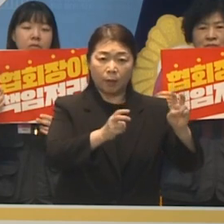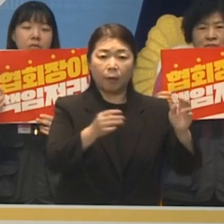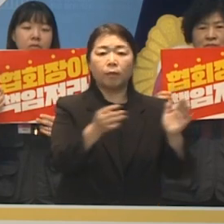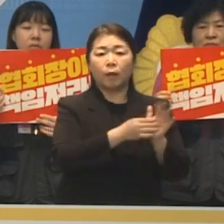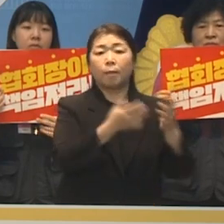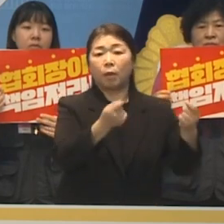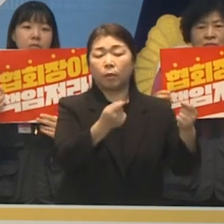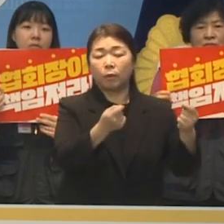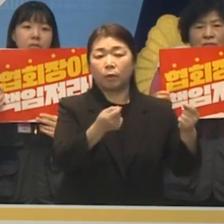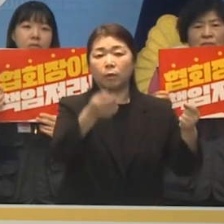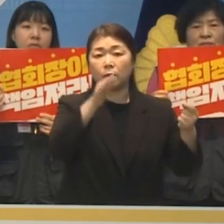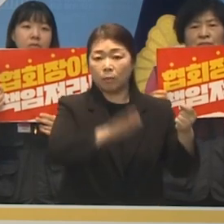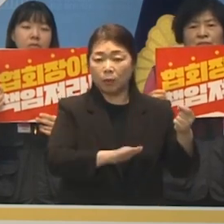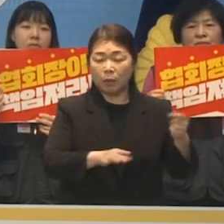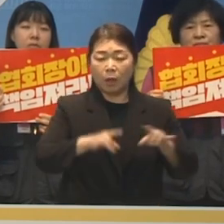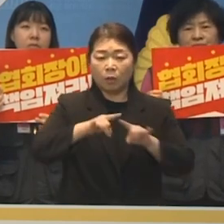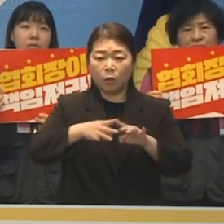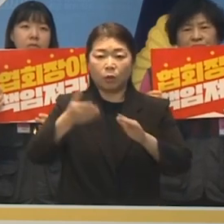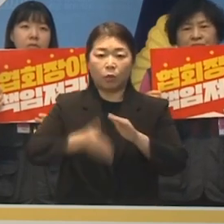사단법인이지만